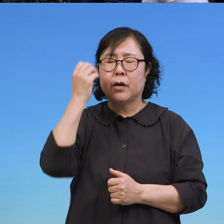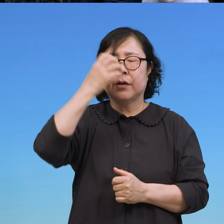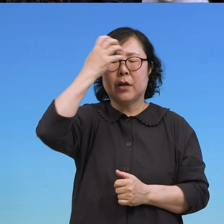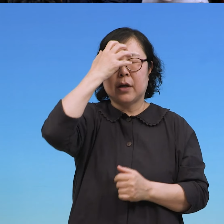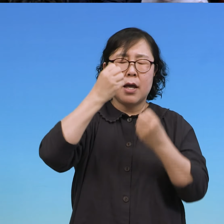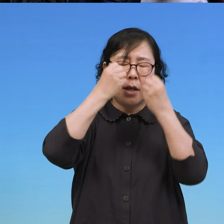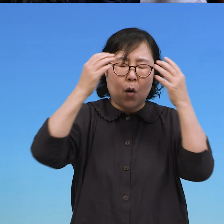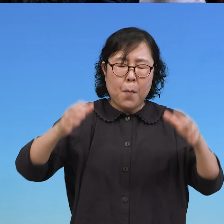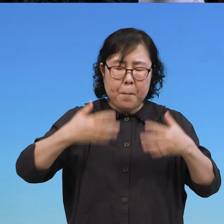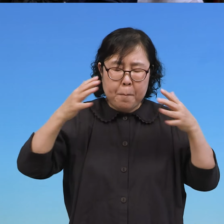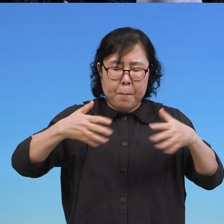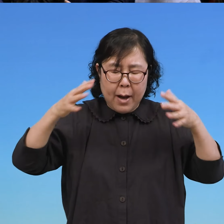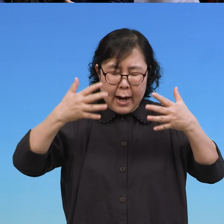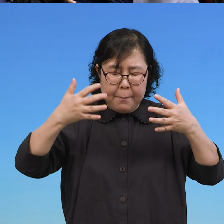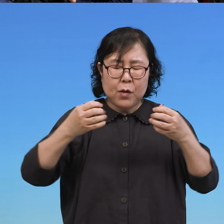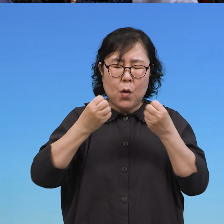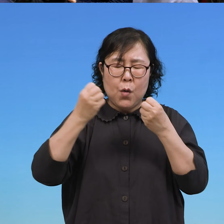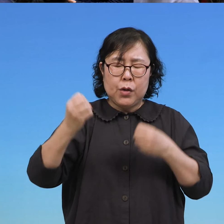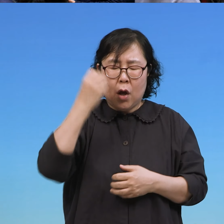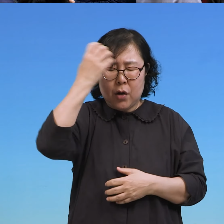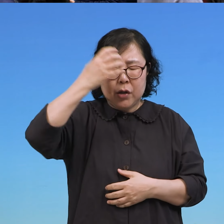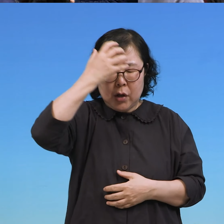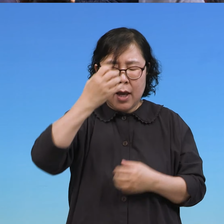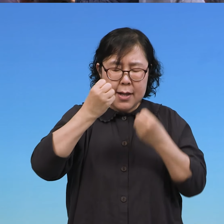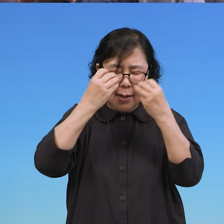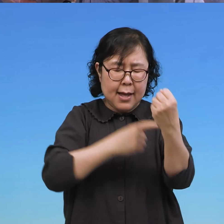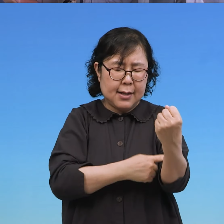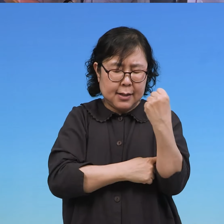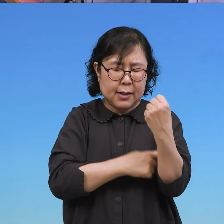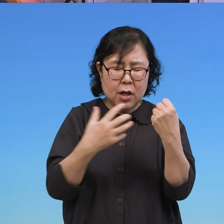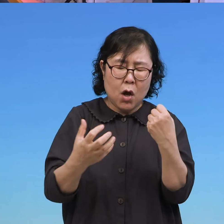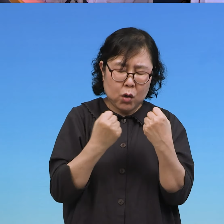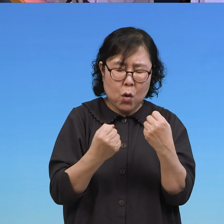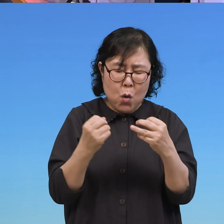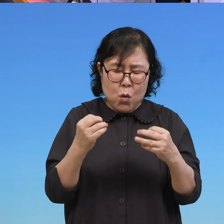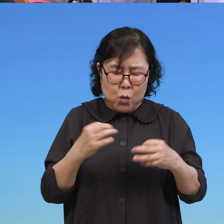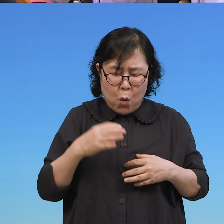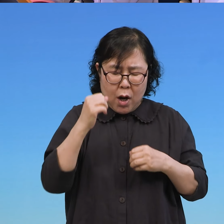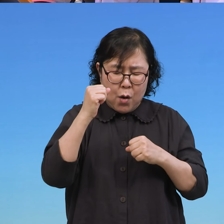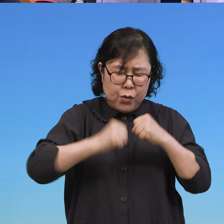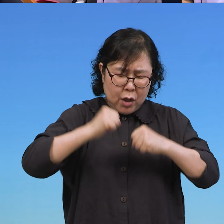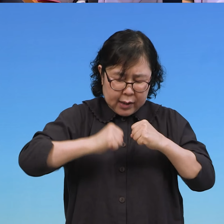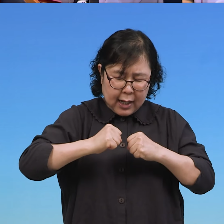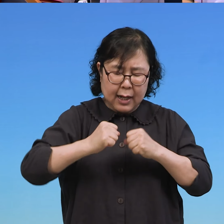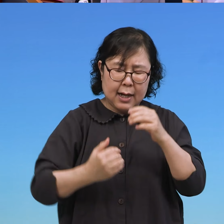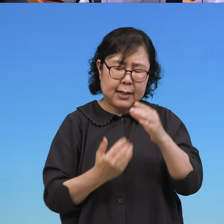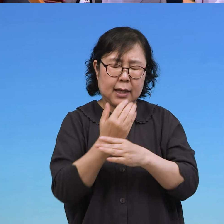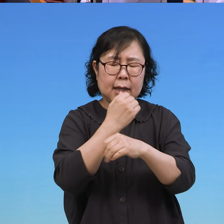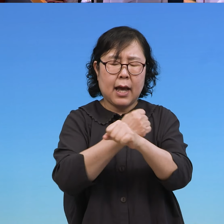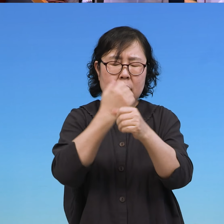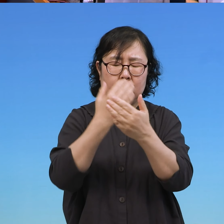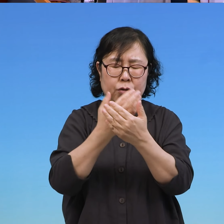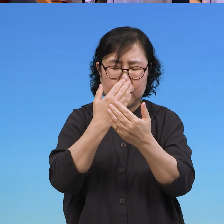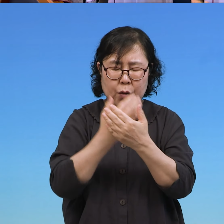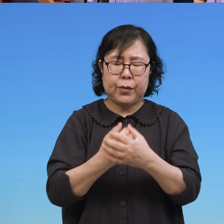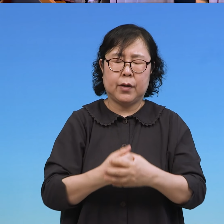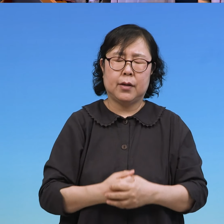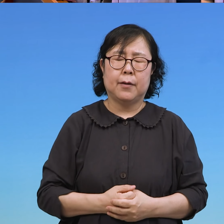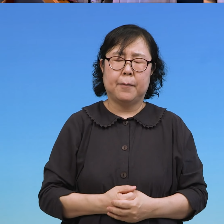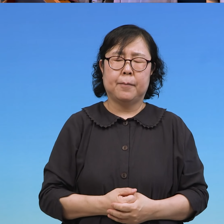성령의 새 바람, 성령의 새 능력으로 하나님 아버지 이런 놀라운 역사가 일어나게 하여